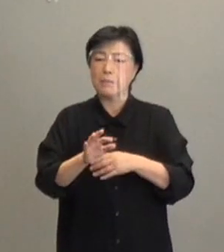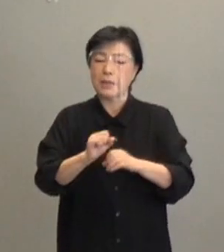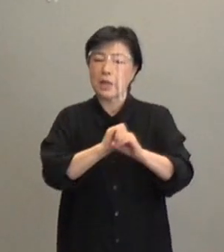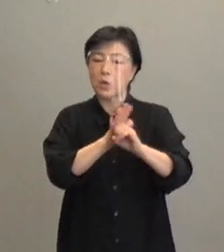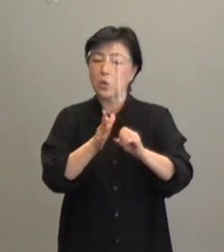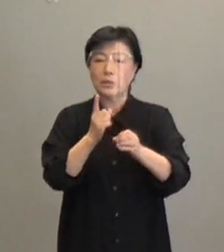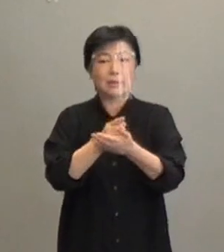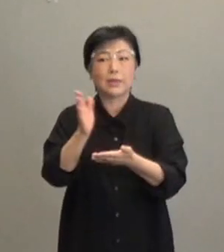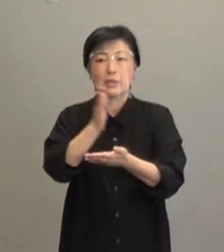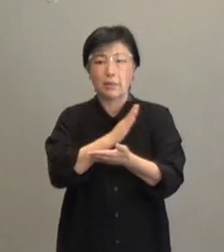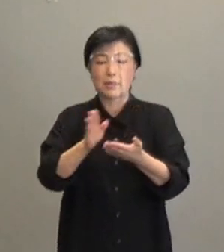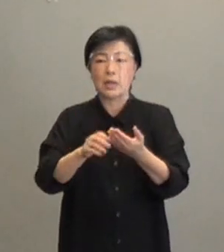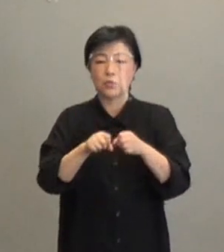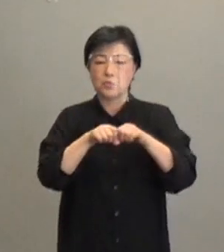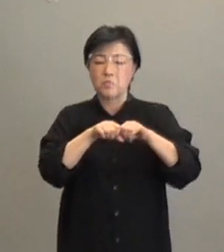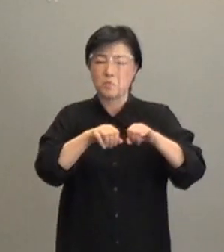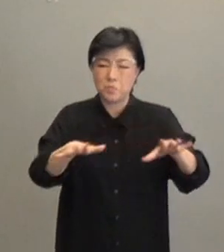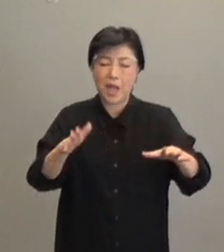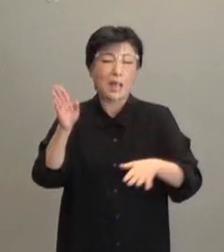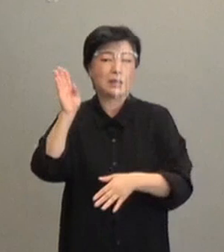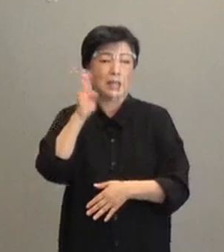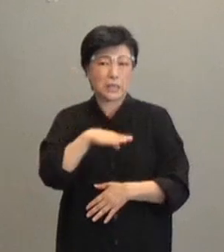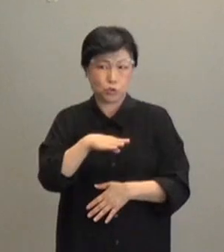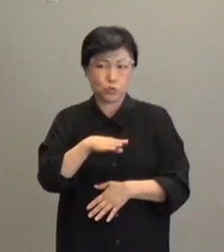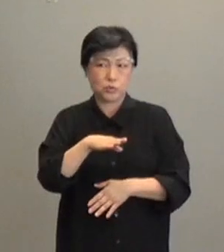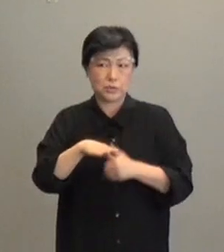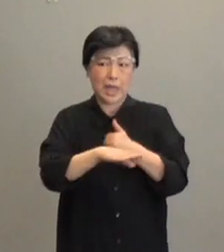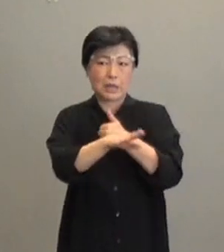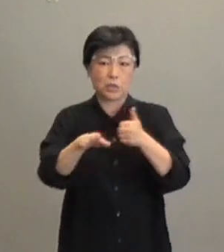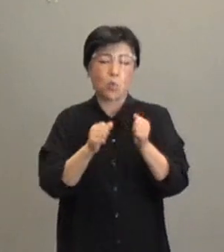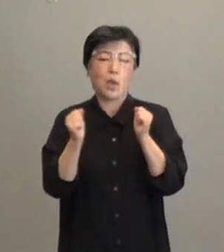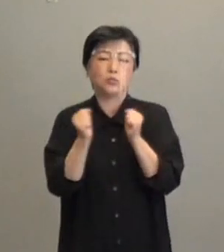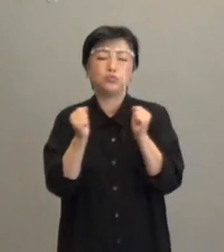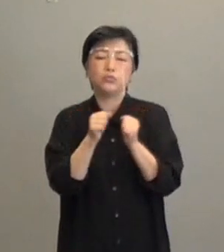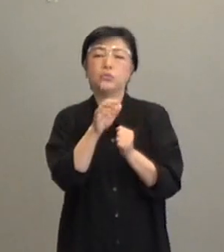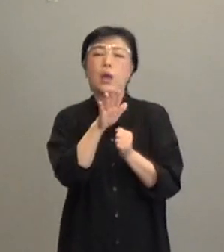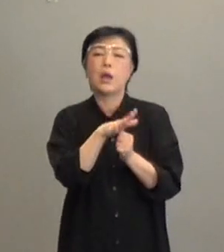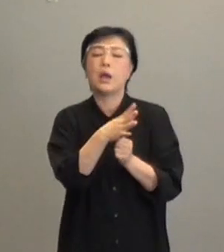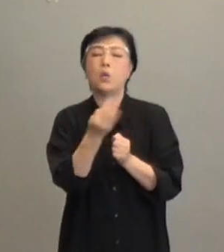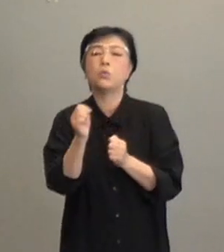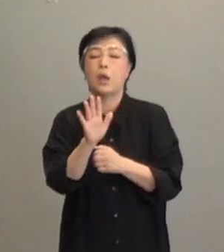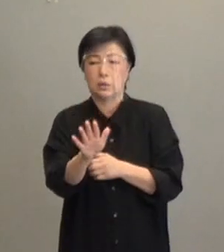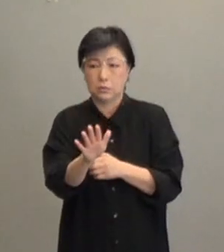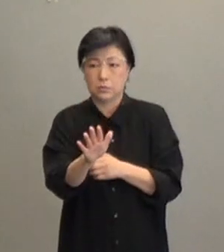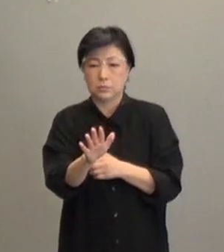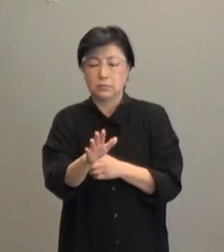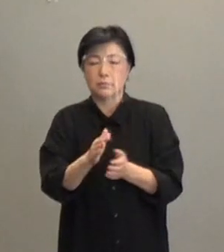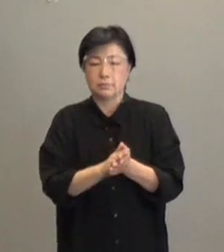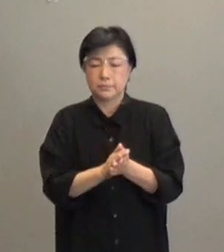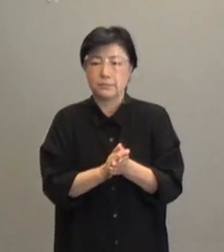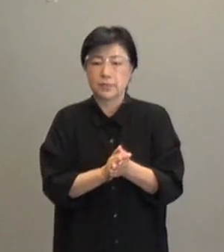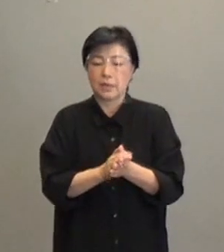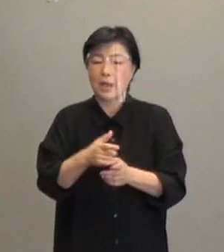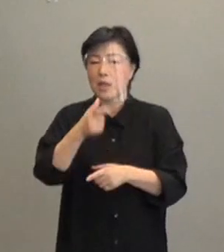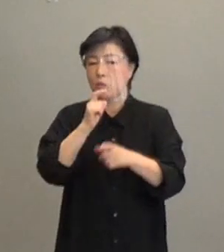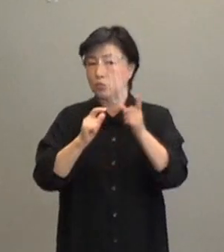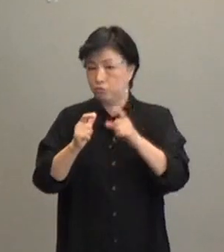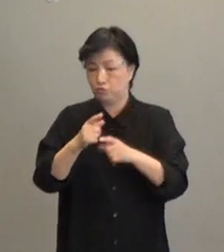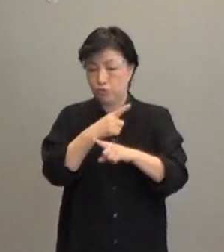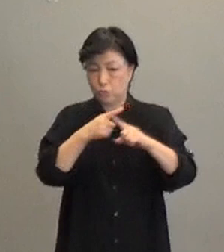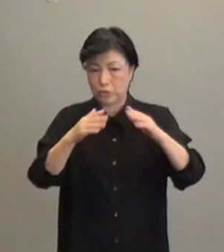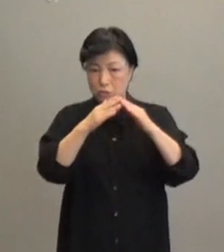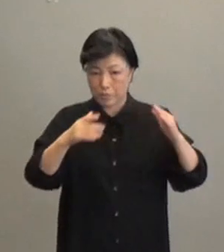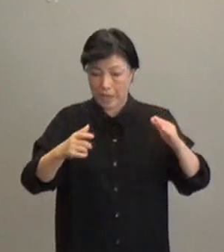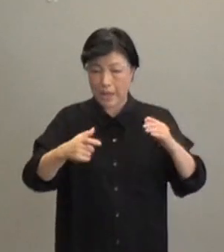らず拡大しやすい環境はですね、冬は出やすいということ、それから忘年会、クリスマス含めてです